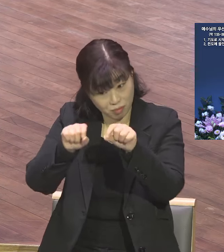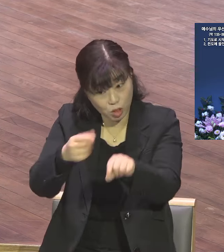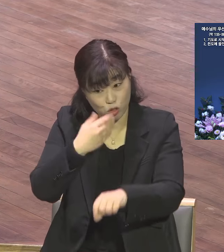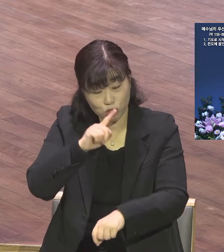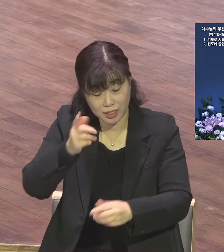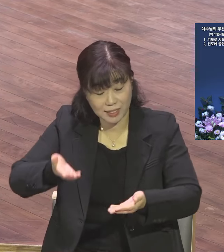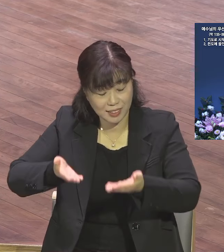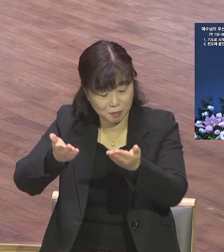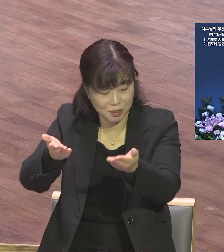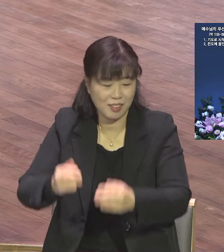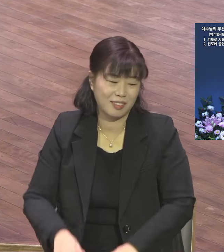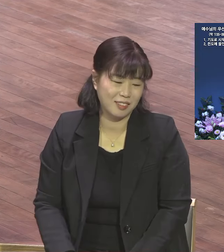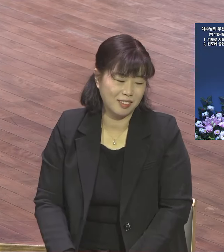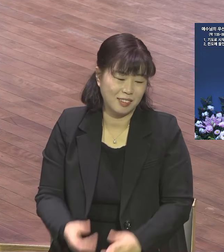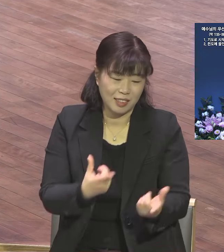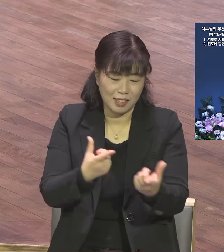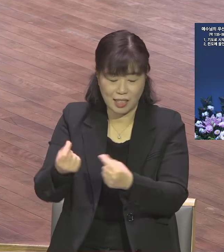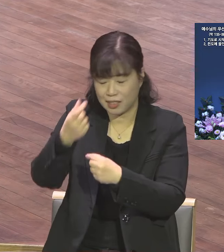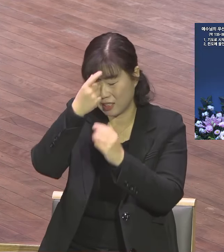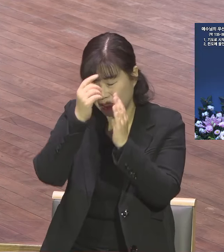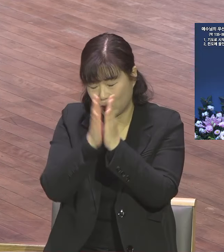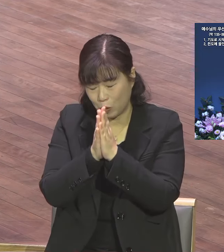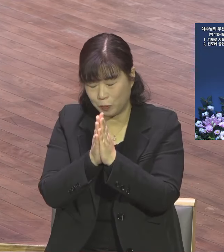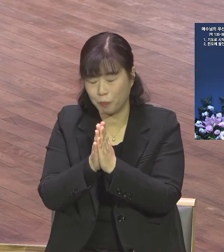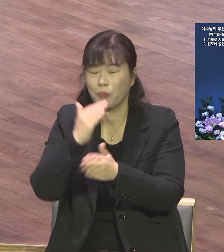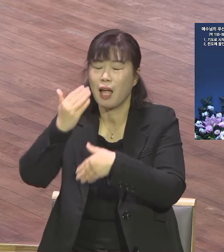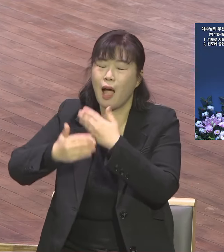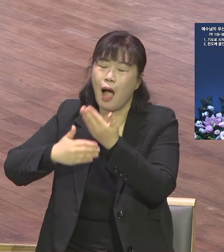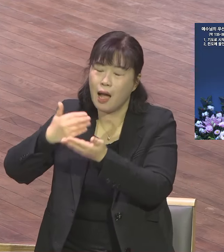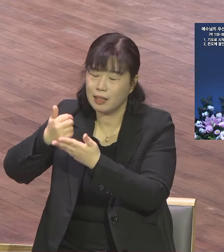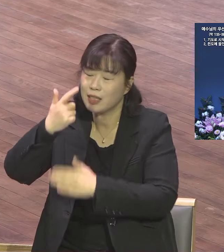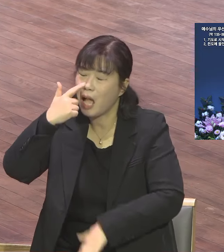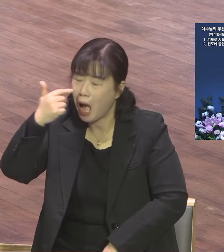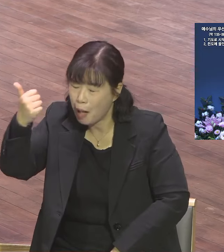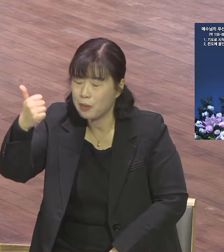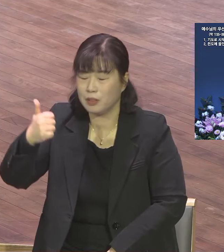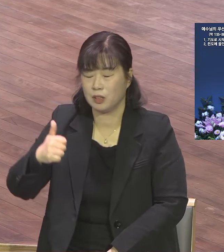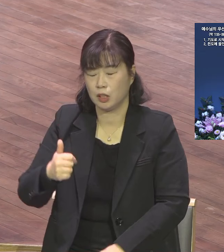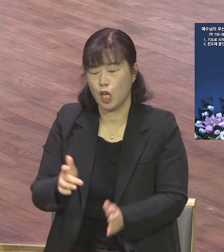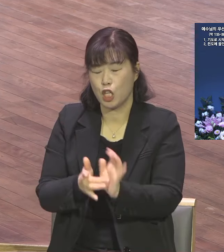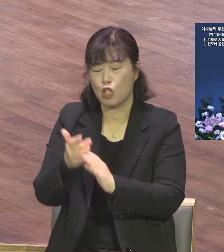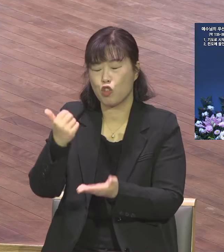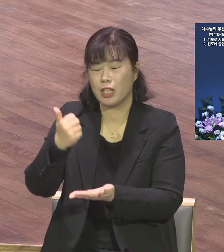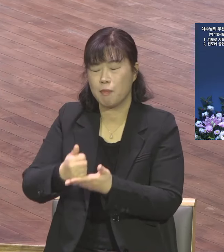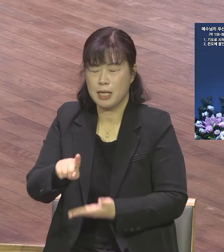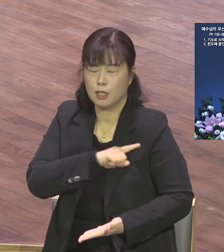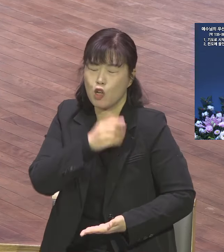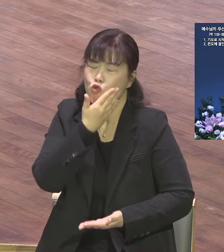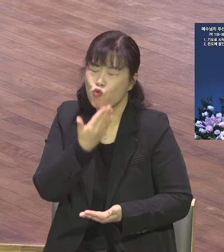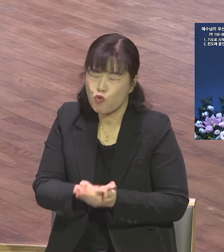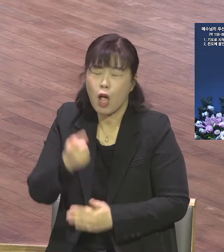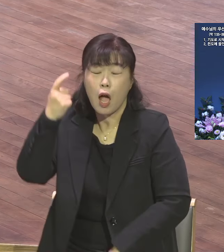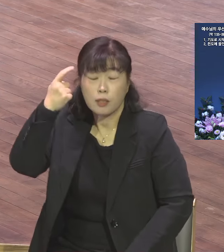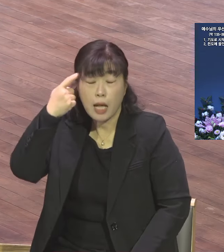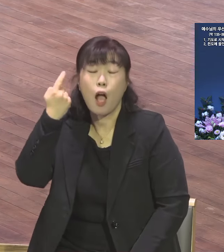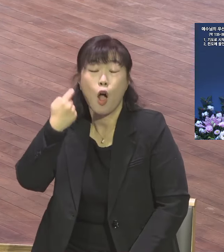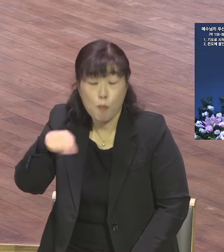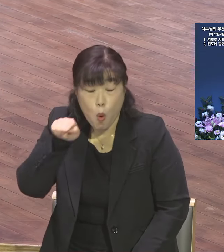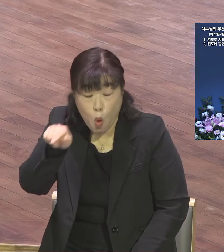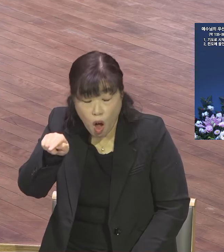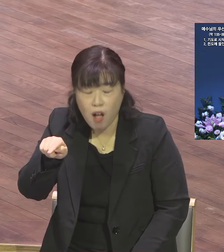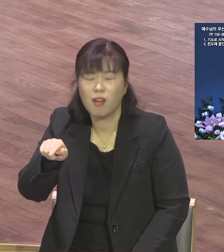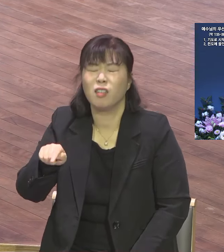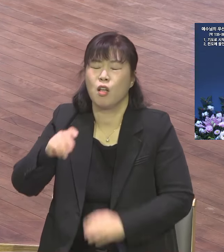축복합니다. 기도합시다. 아버지 하나님, 예수님의 우선순위 기도와 전도의 사역을 하신